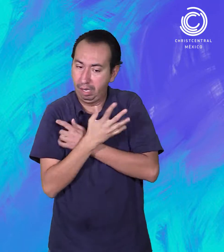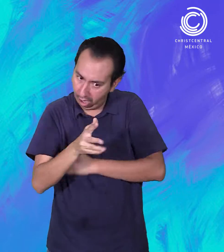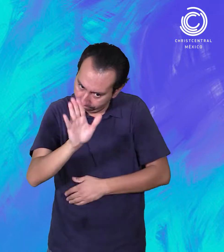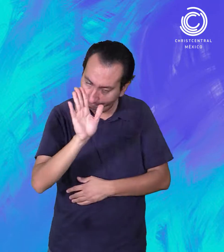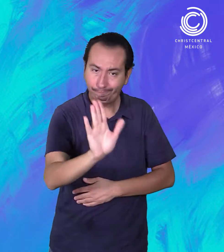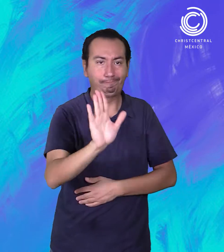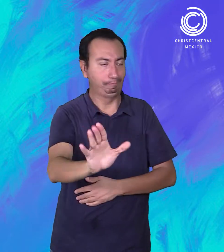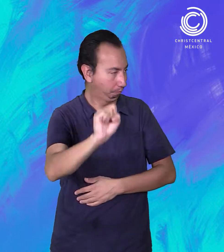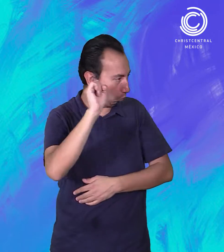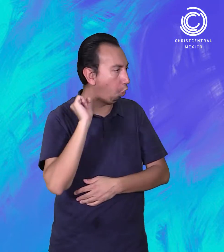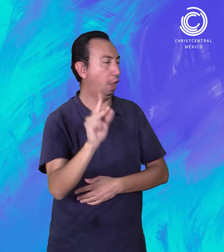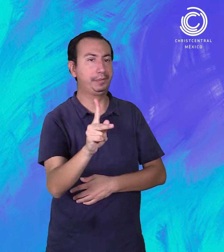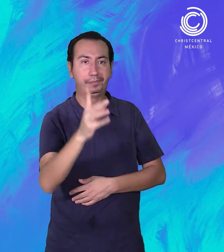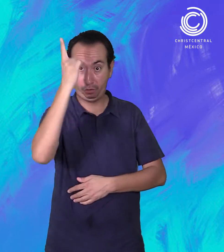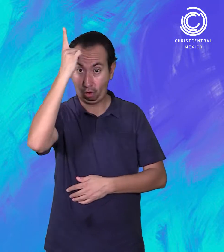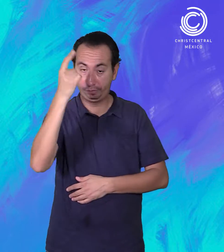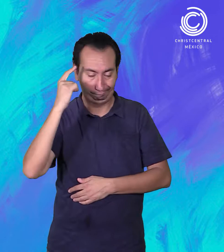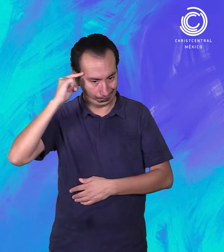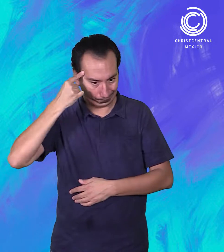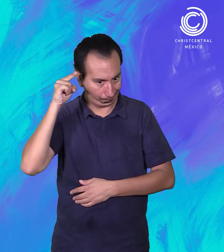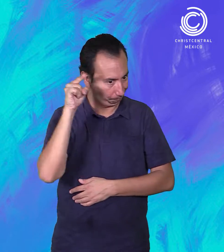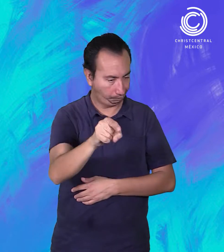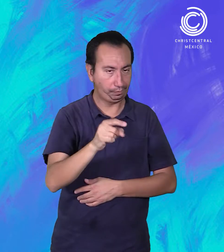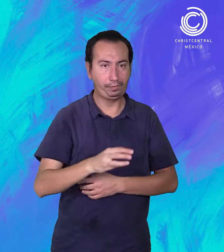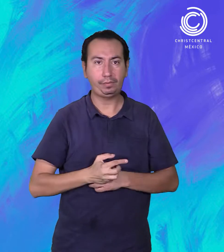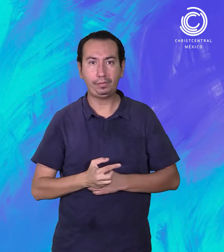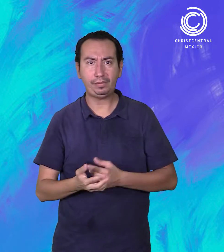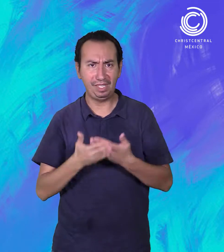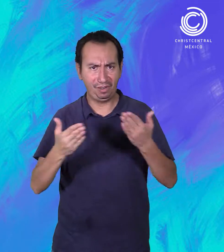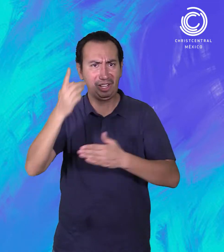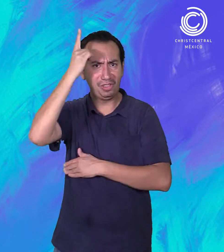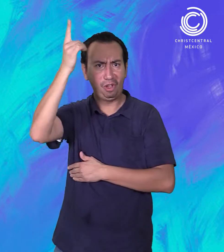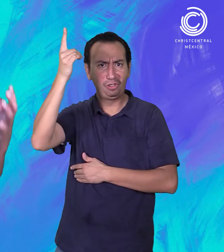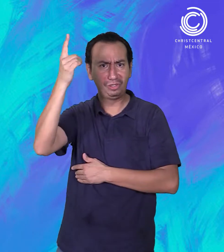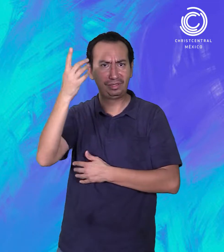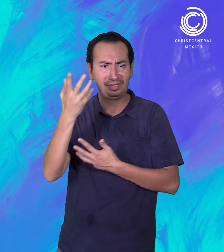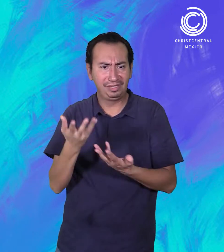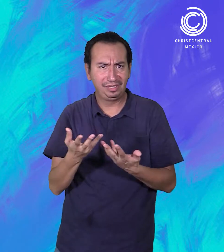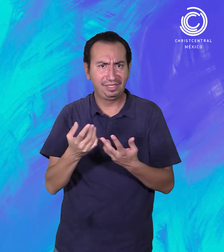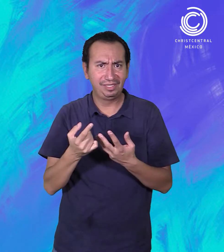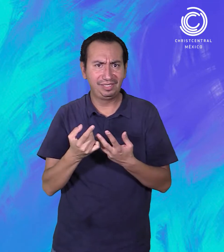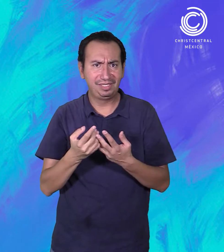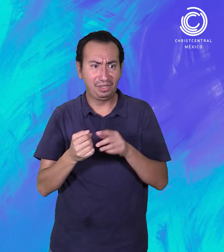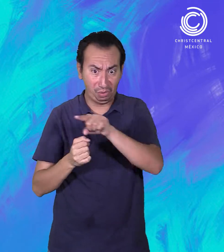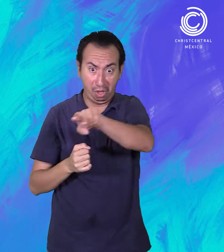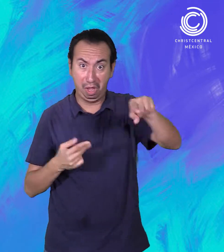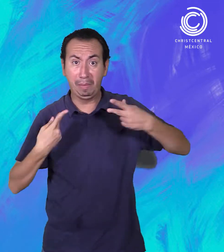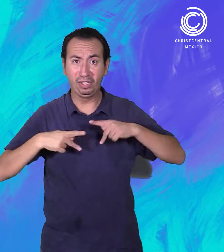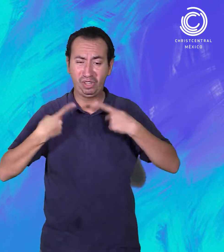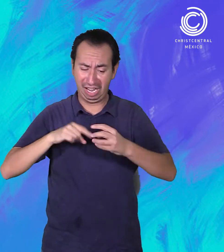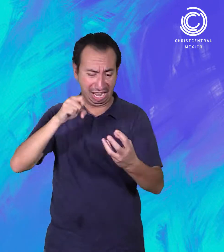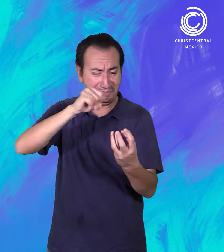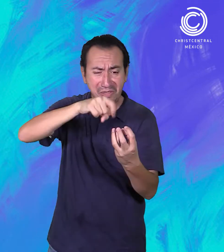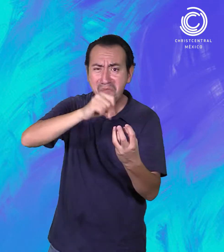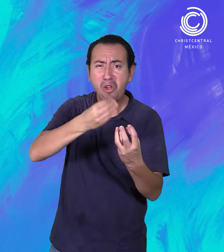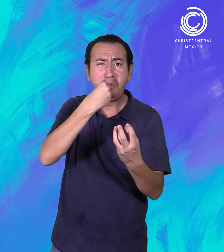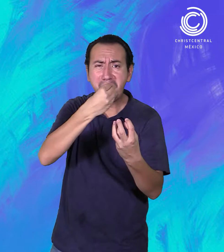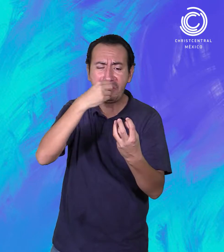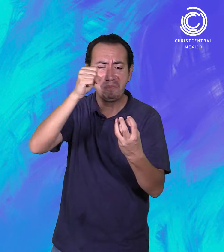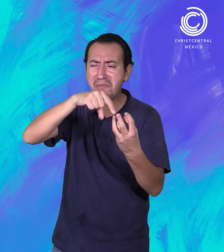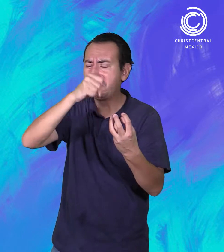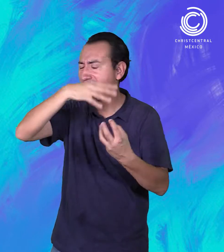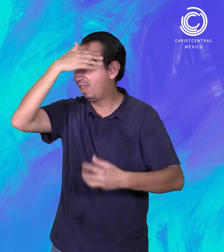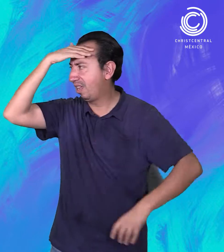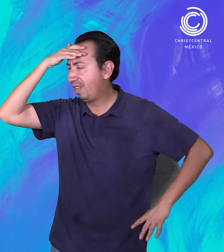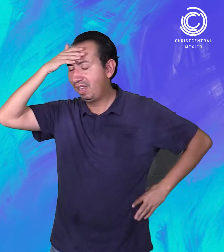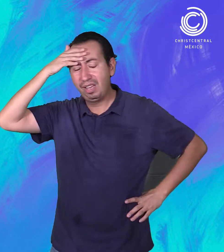Entonces, fíjense ahora aquí, lo interesante es, Dios dice, estamos cansados del maná, y ahí fue donde se inventó esta